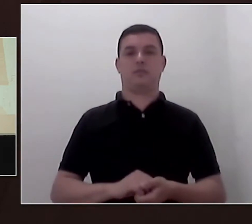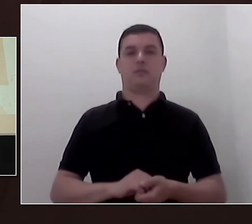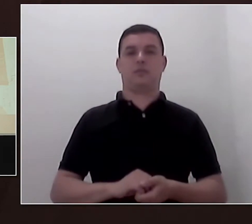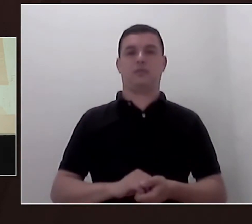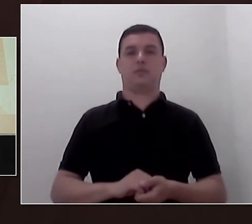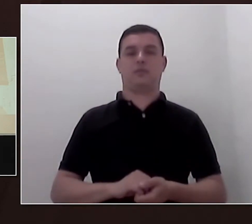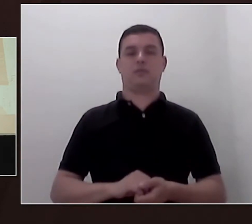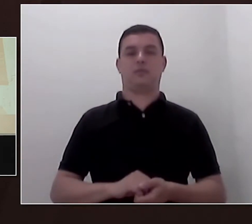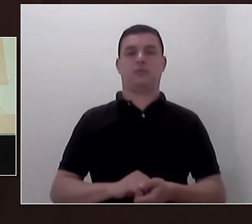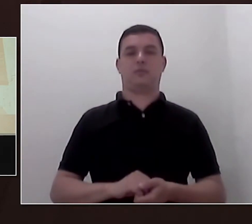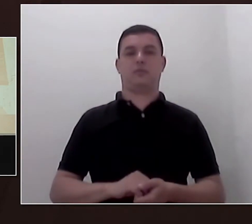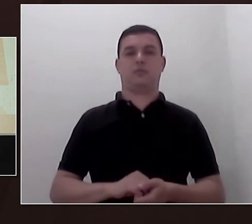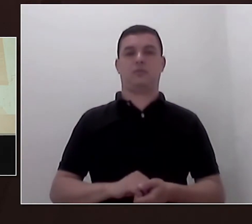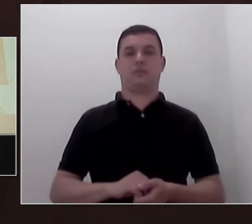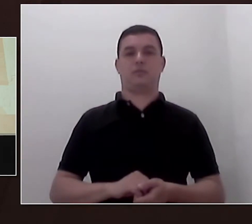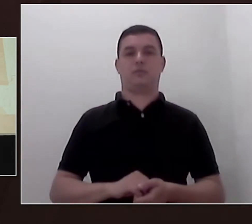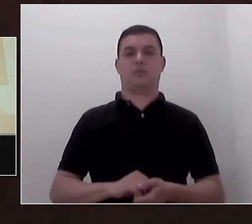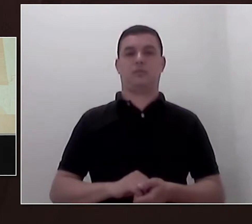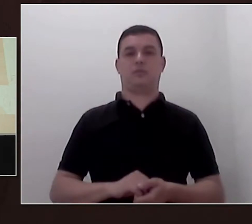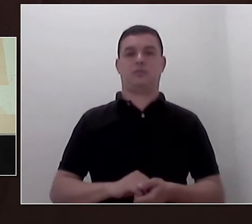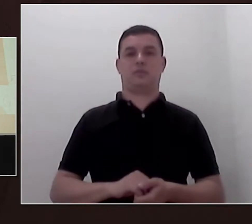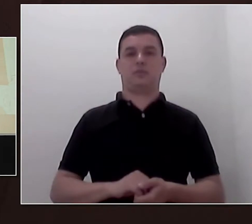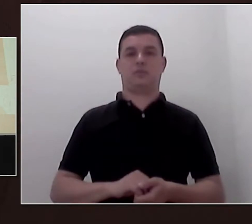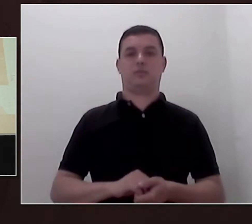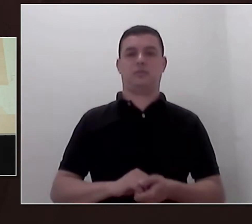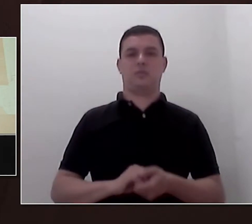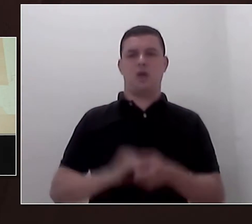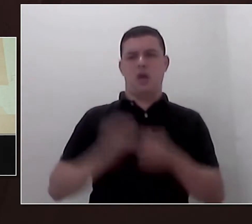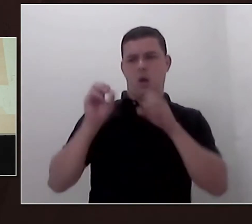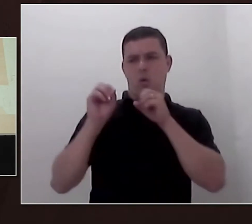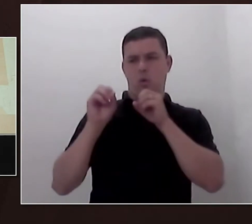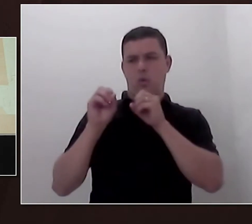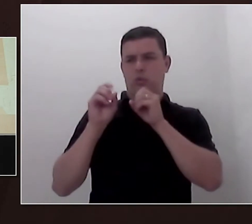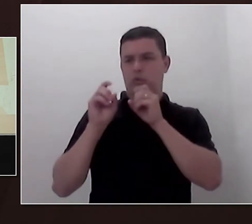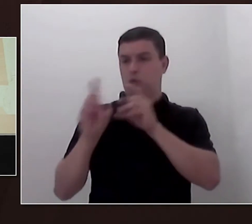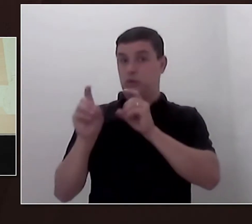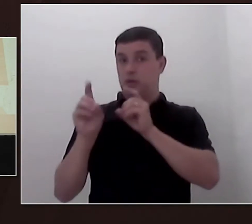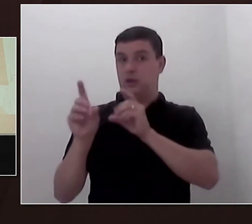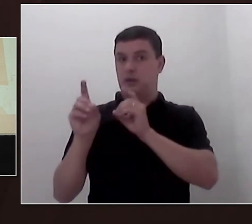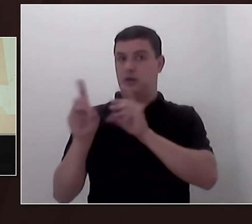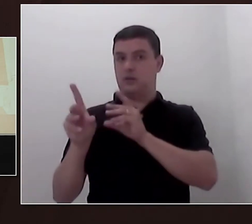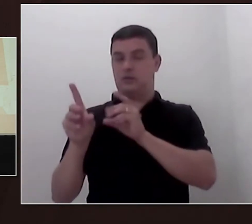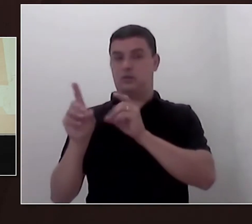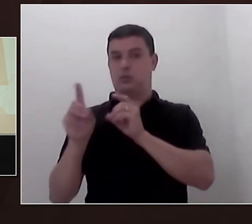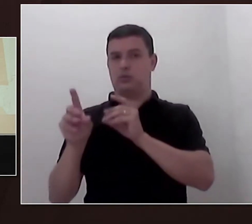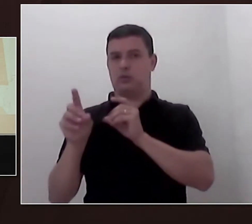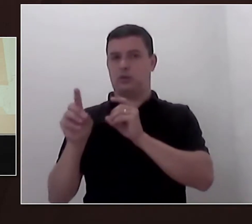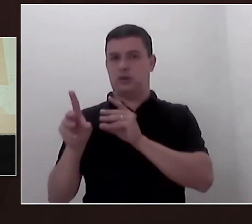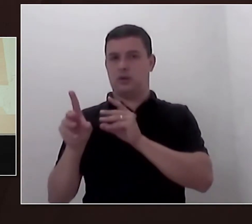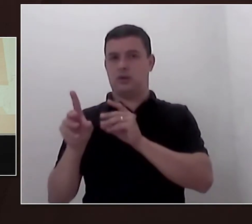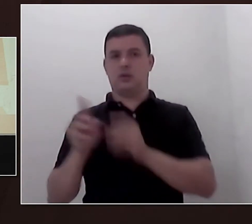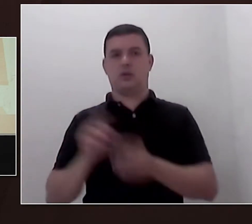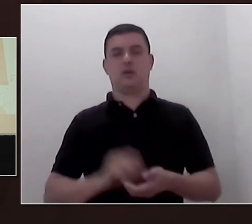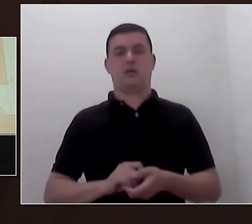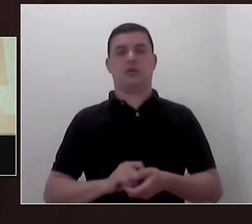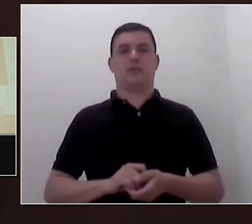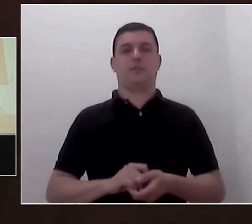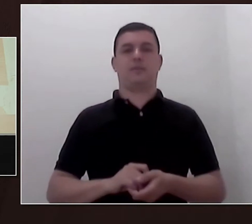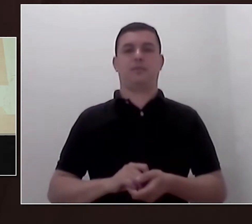uma linha de ensinamento muito perigosa, tá? Atos capítulo 8.